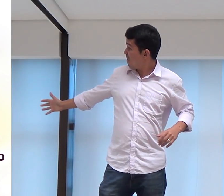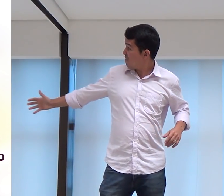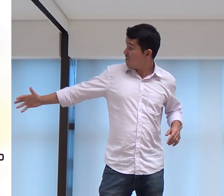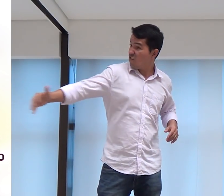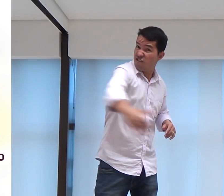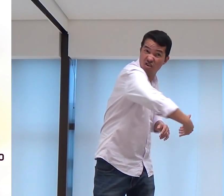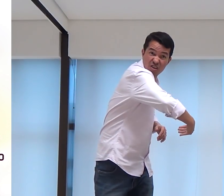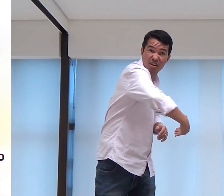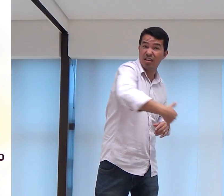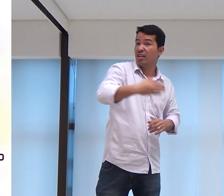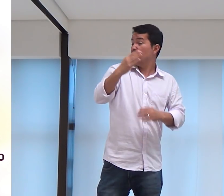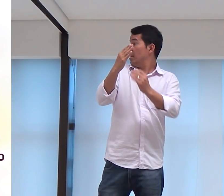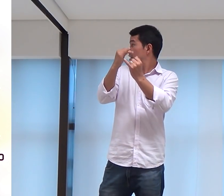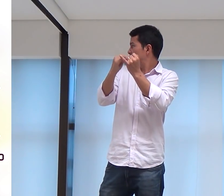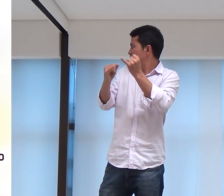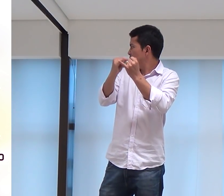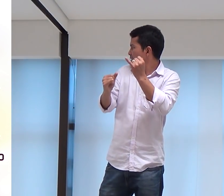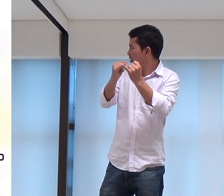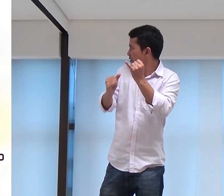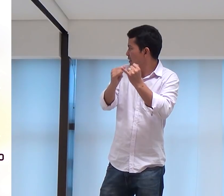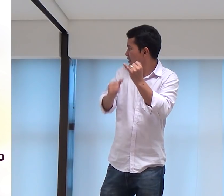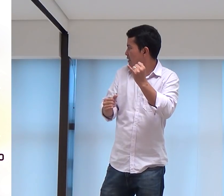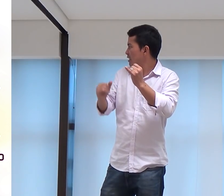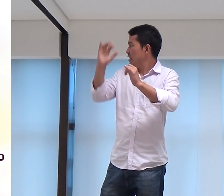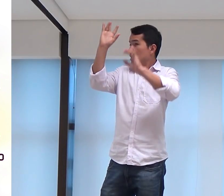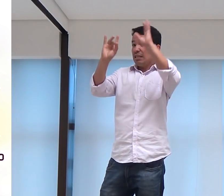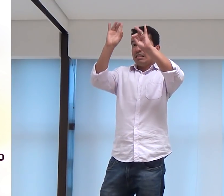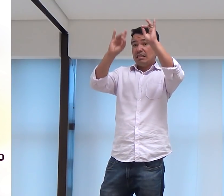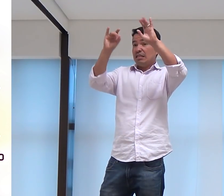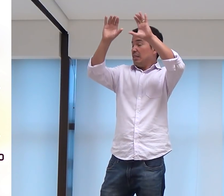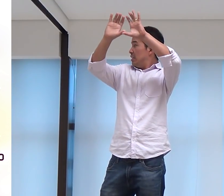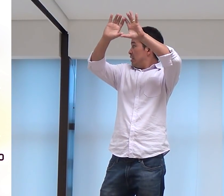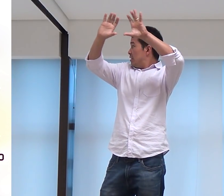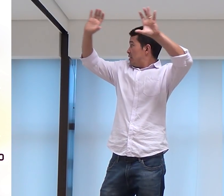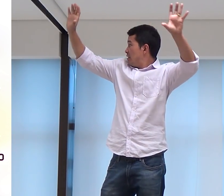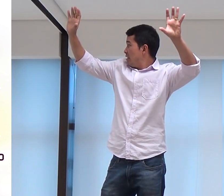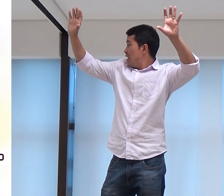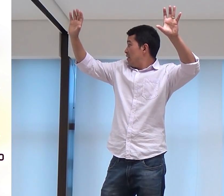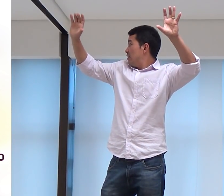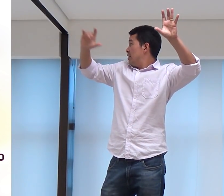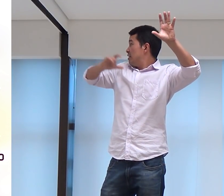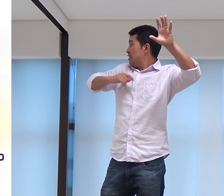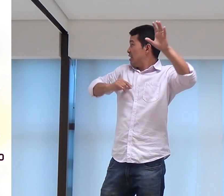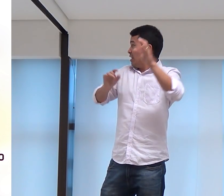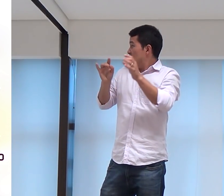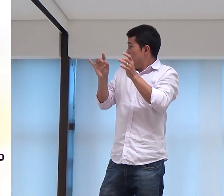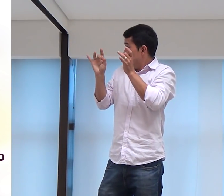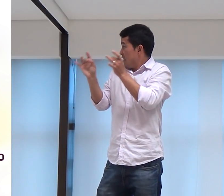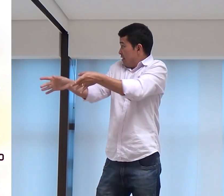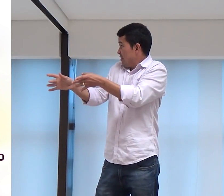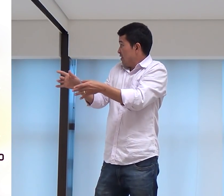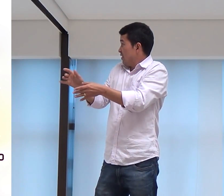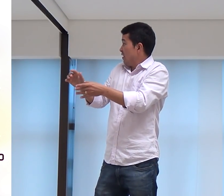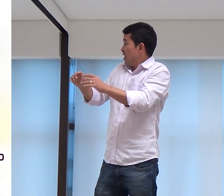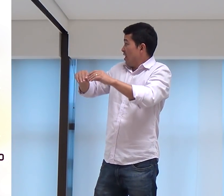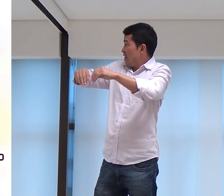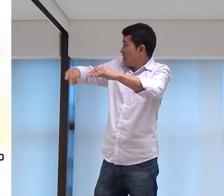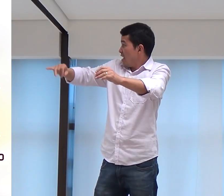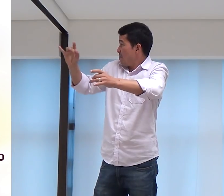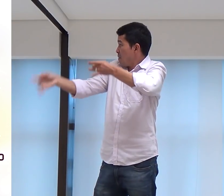né, levou após si a terça parte das estrelas do céu e lançou-as sobre